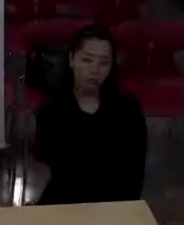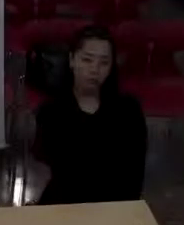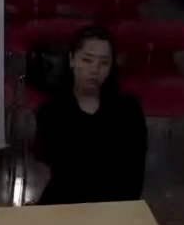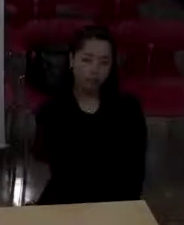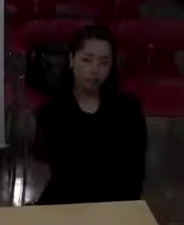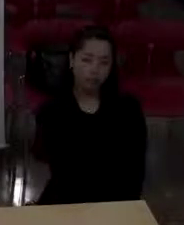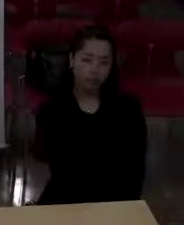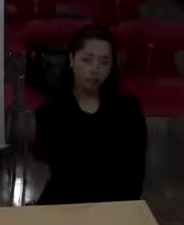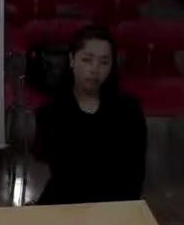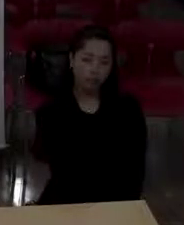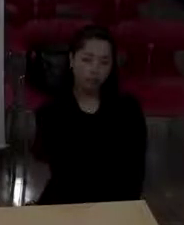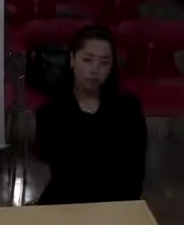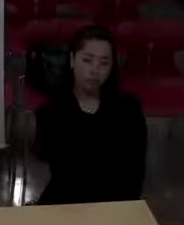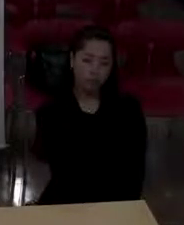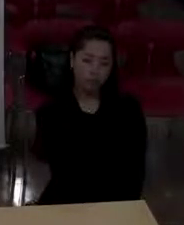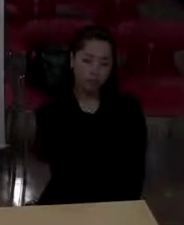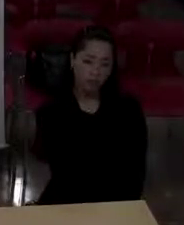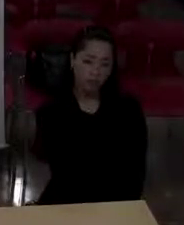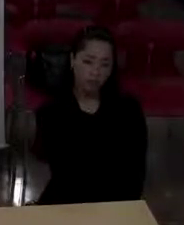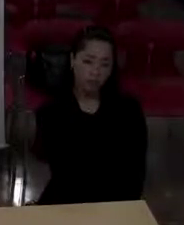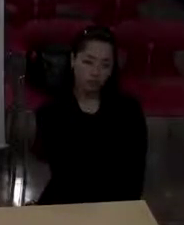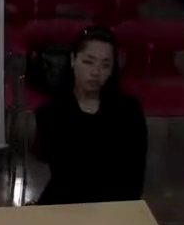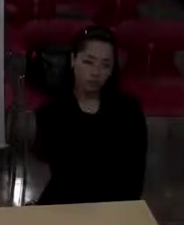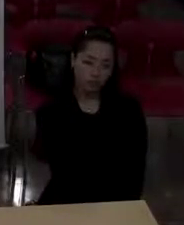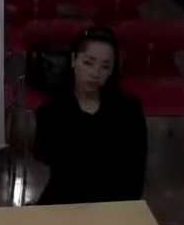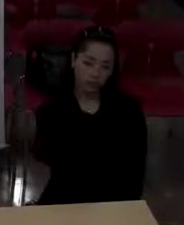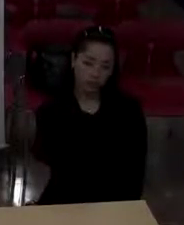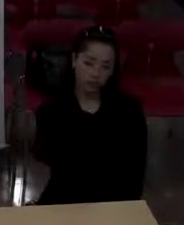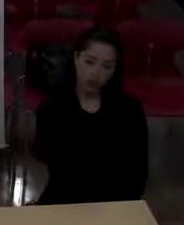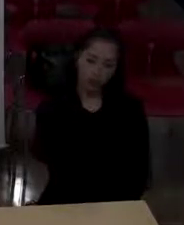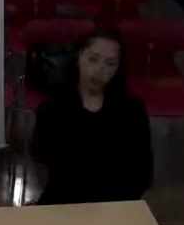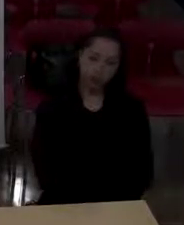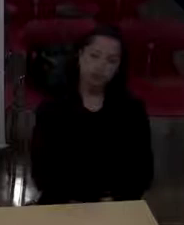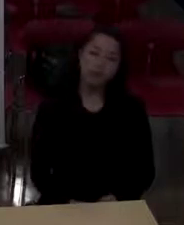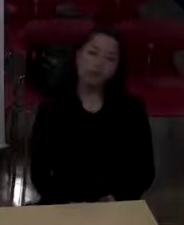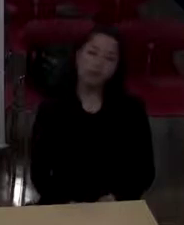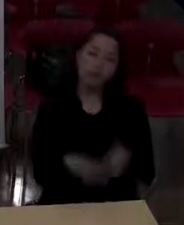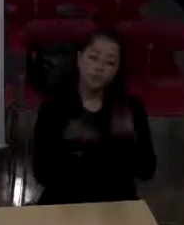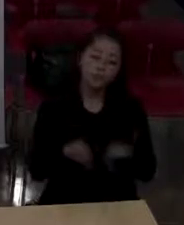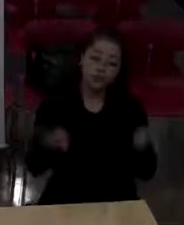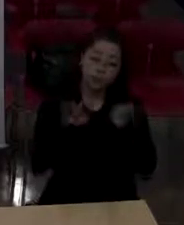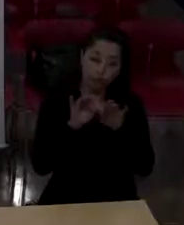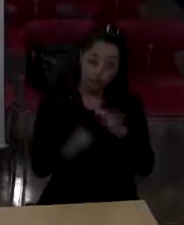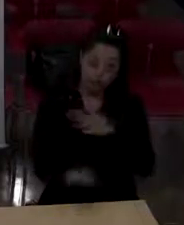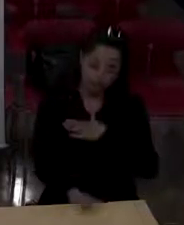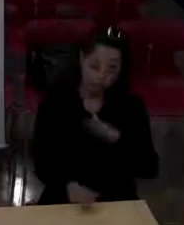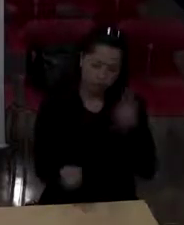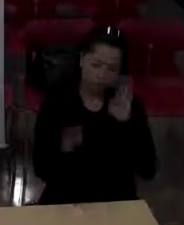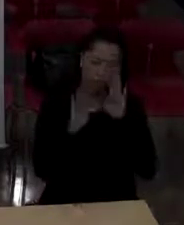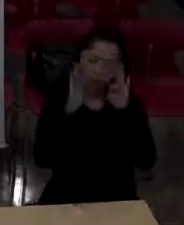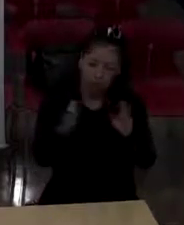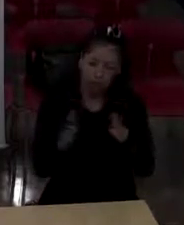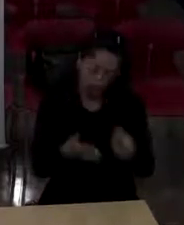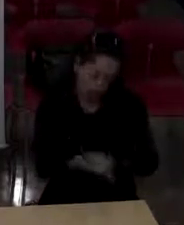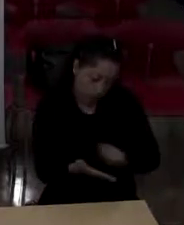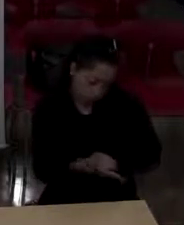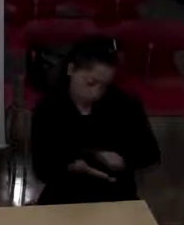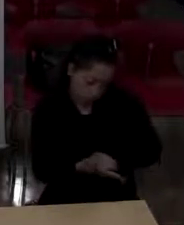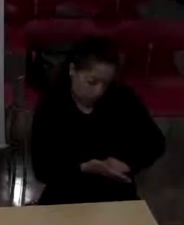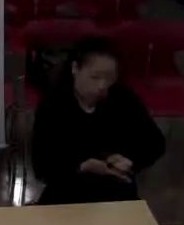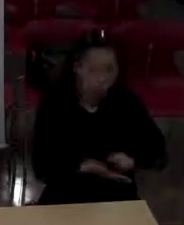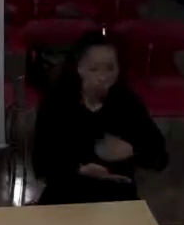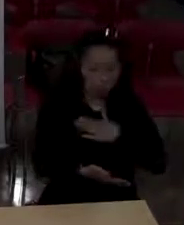Es importante aclarar que los vamos a escuchar. Yo tomo nota para comentar en el INSOR, pero es importante el